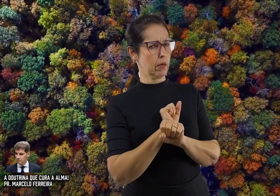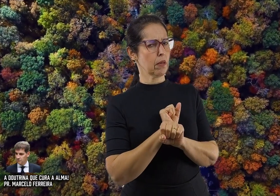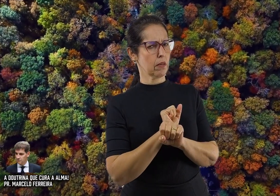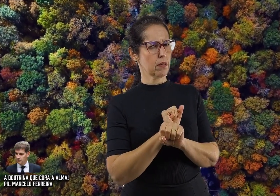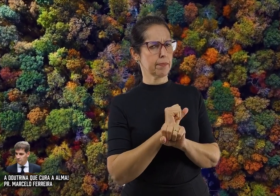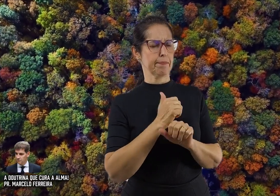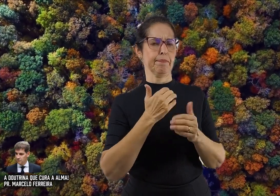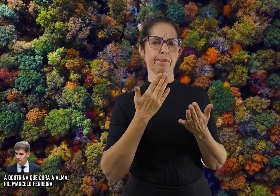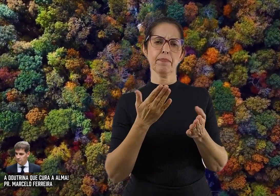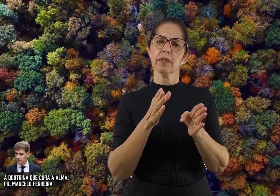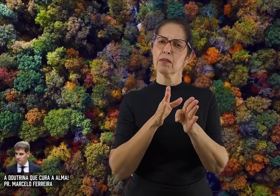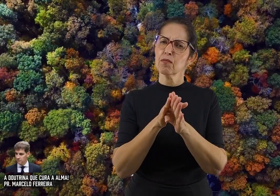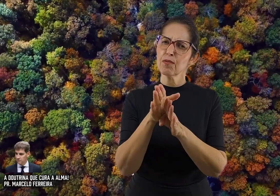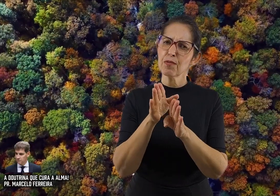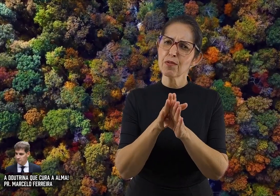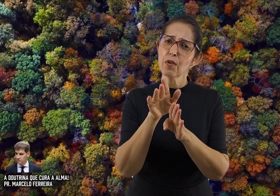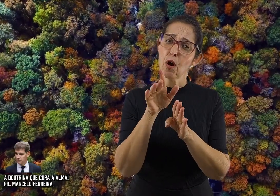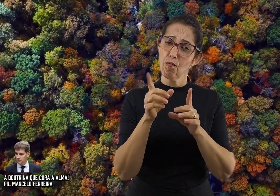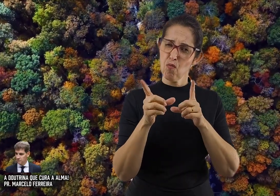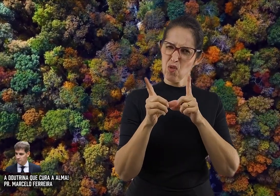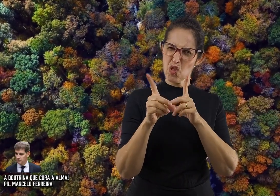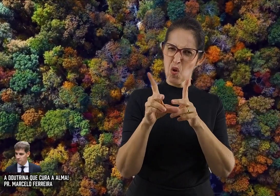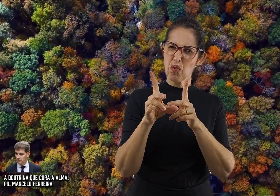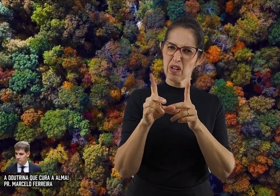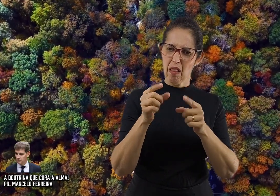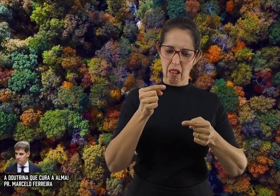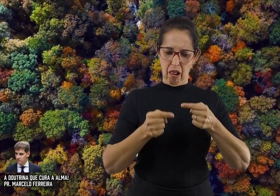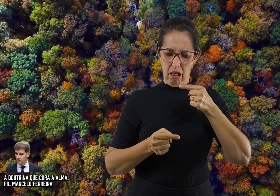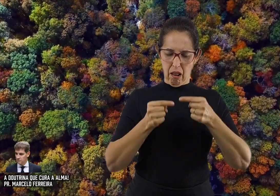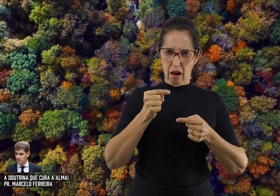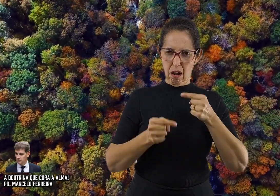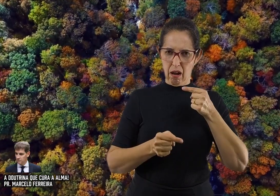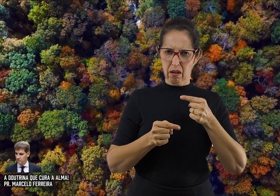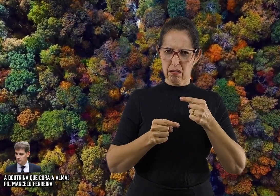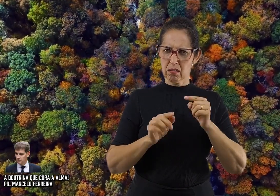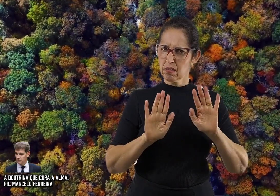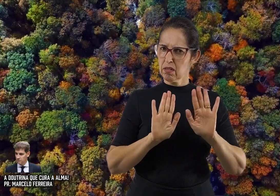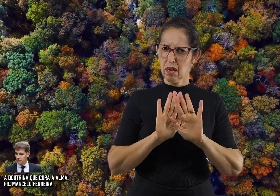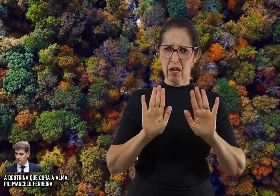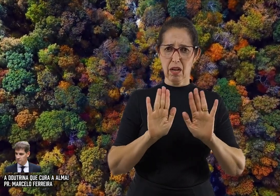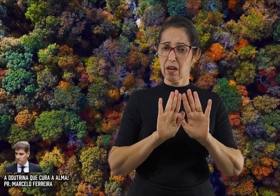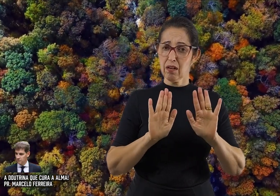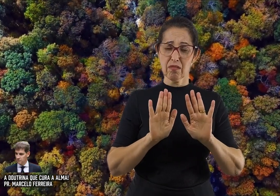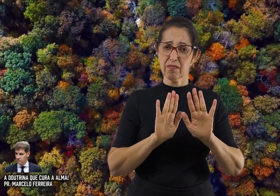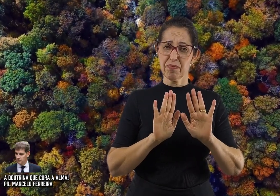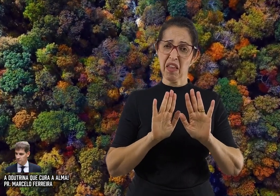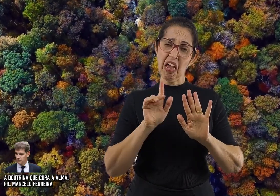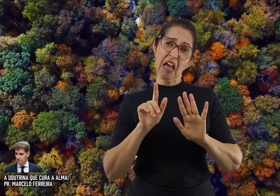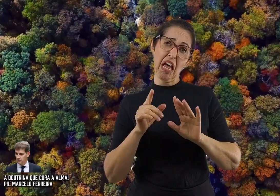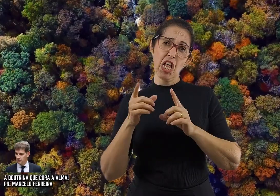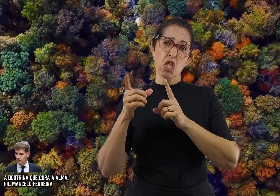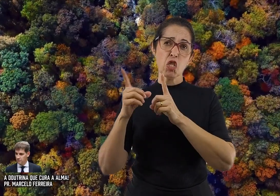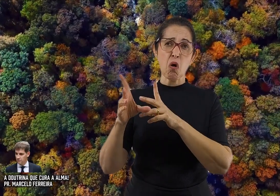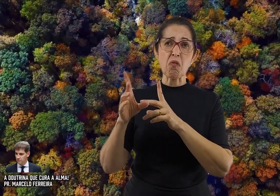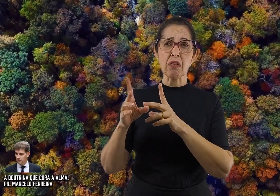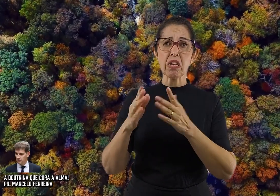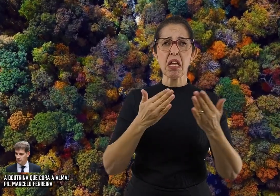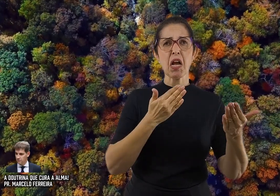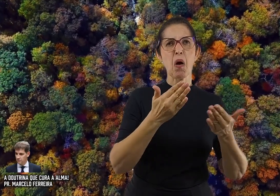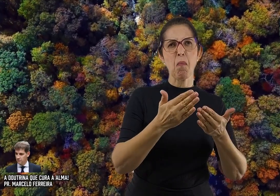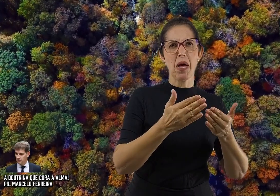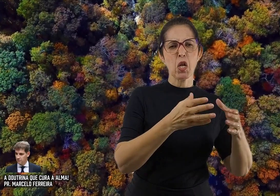Então, um conselho: doutrina não se discute. Não confunde doutrina com time de futebol e